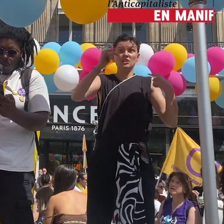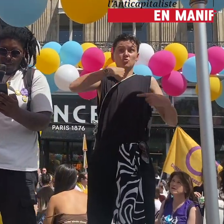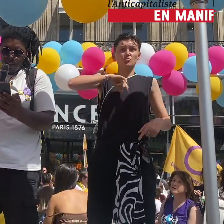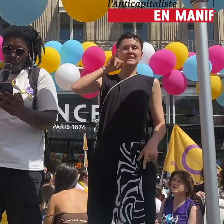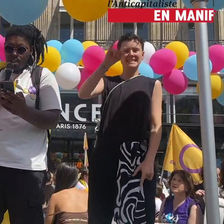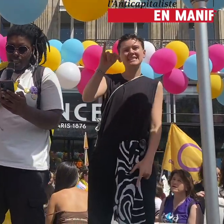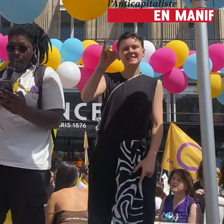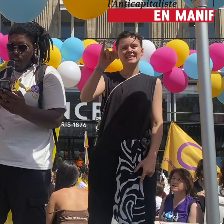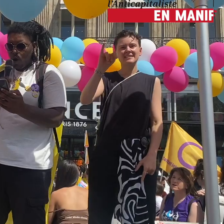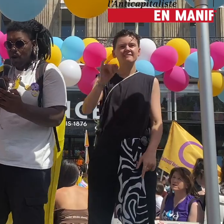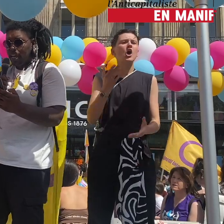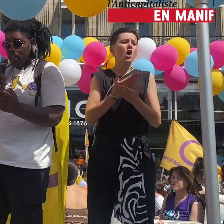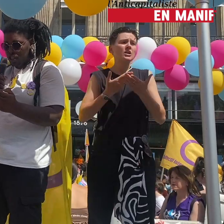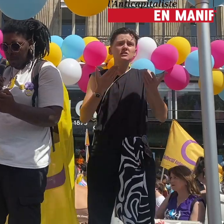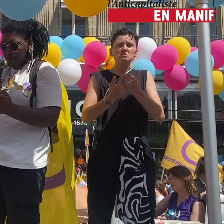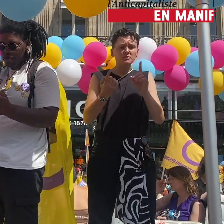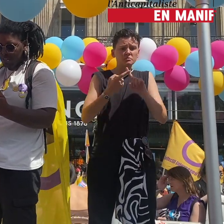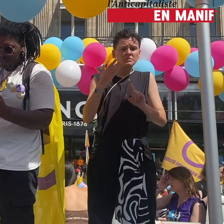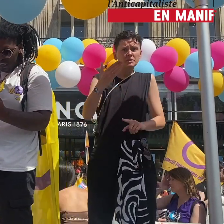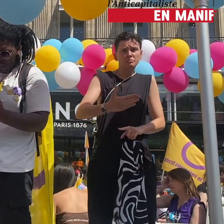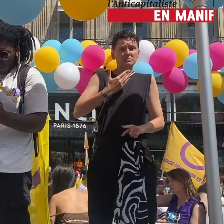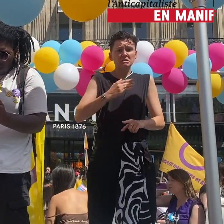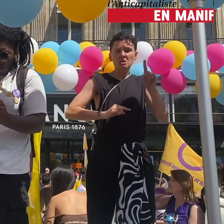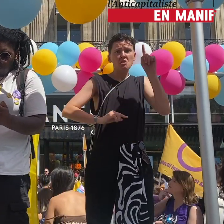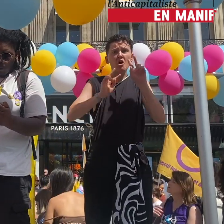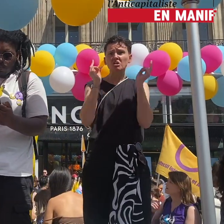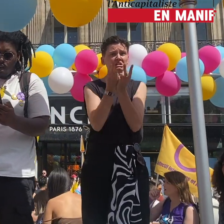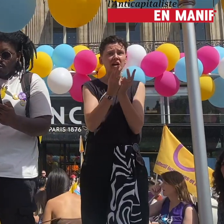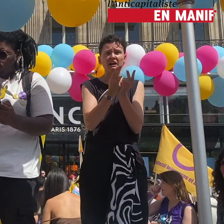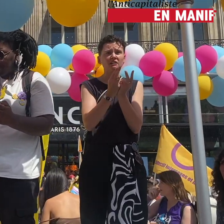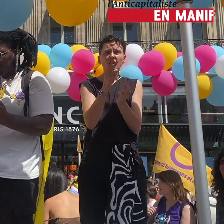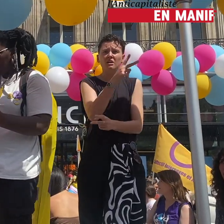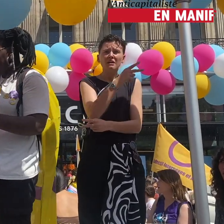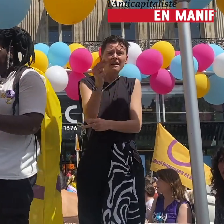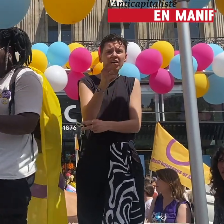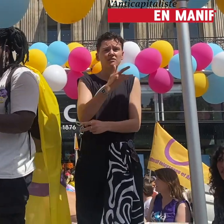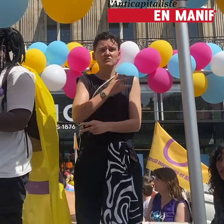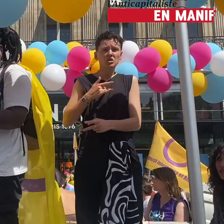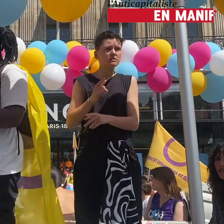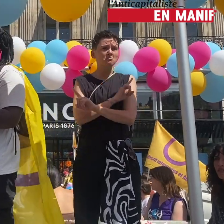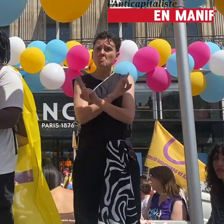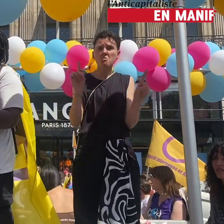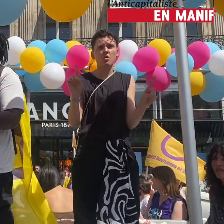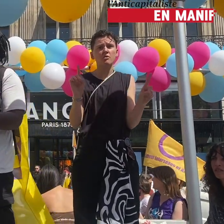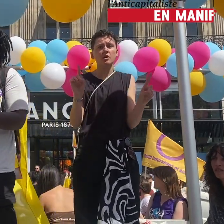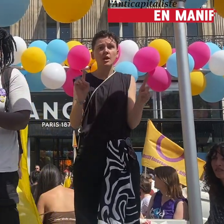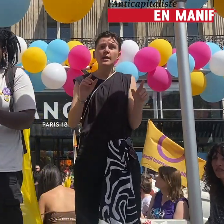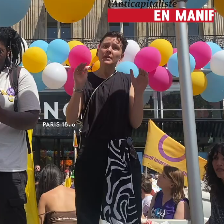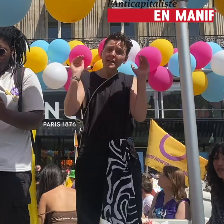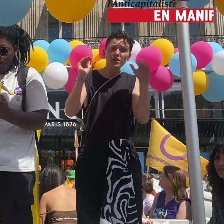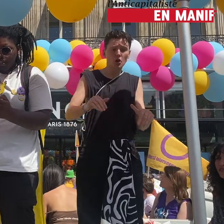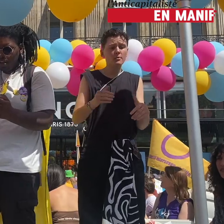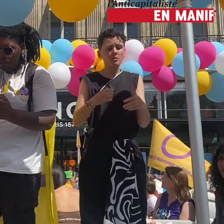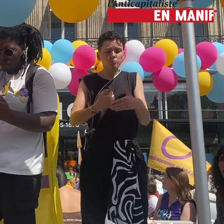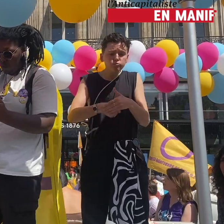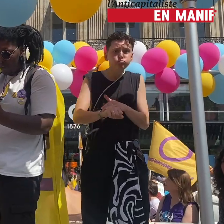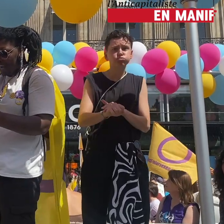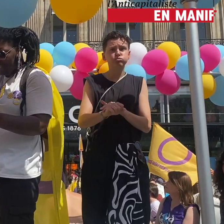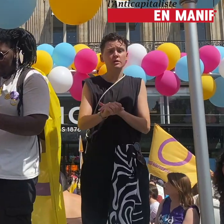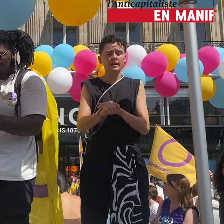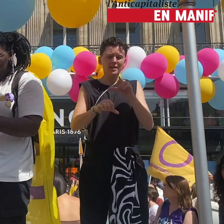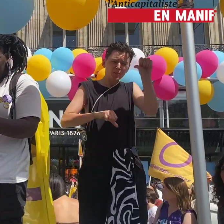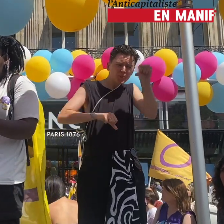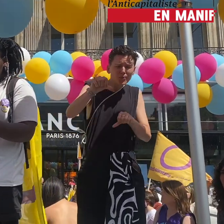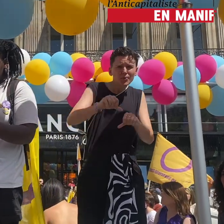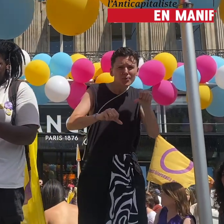variations ne représentent en général aucun danger pour notre santé. Pourtant, nous subissons parfois, dès l'enfance, à l'adolescence ou à